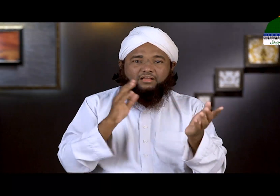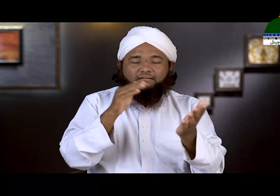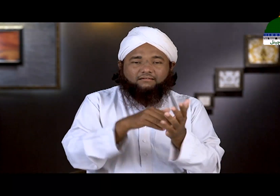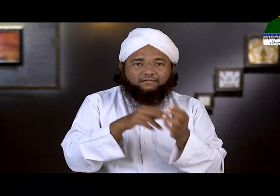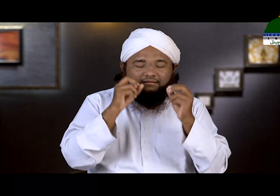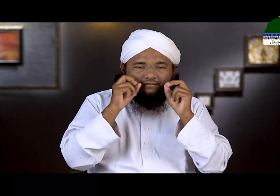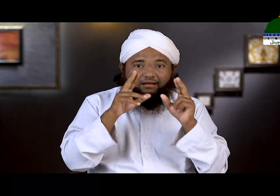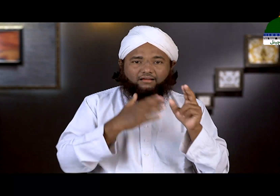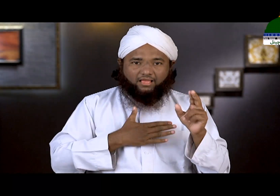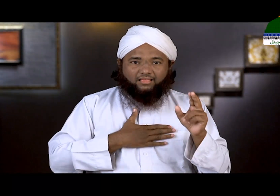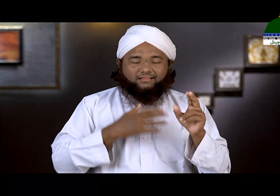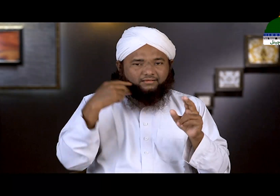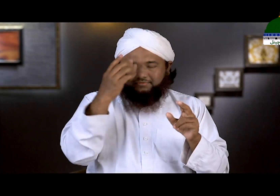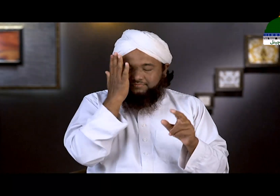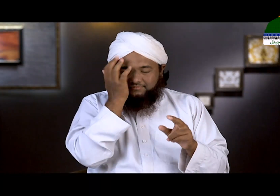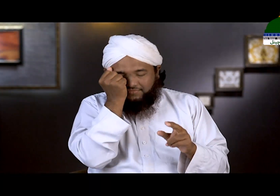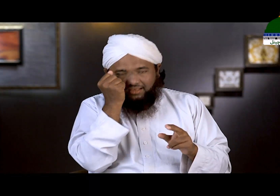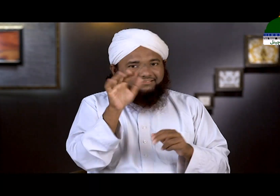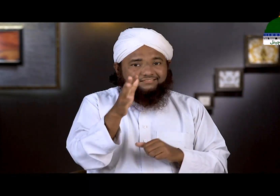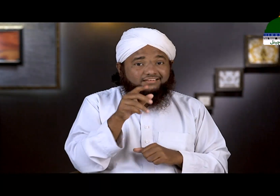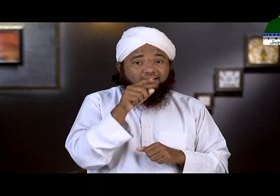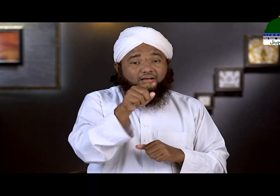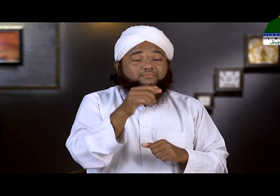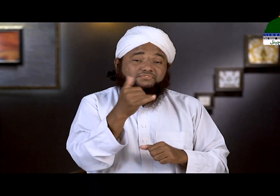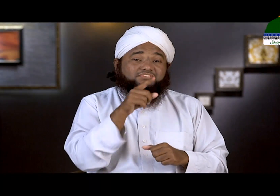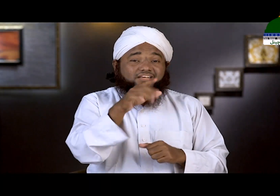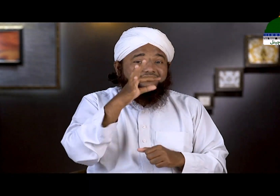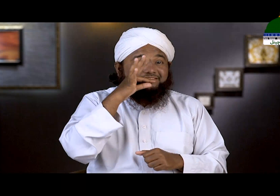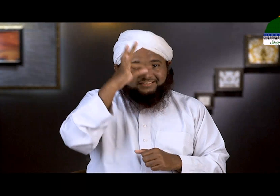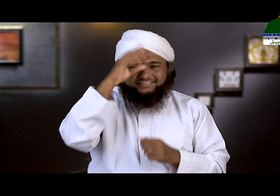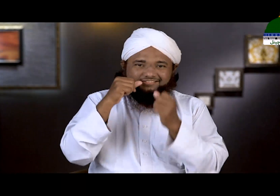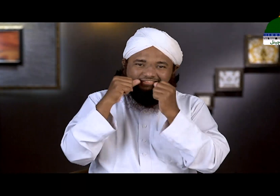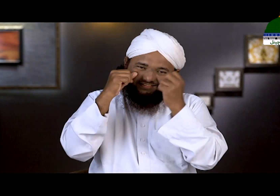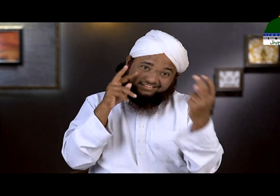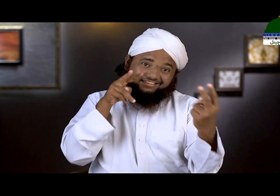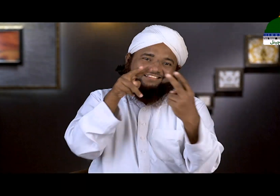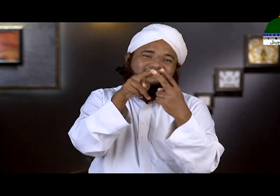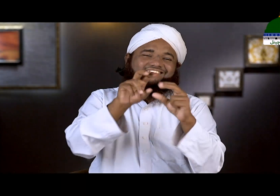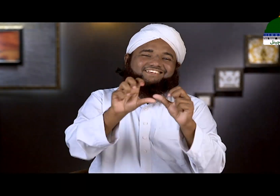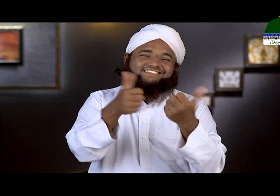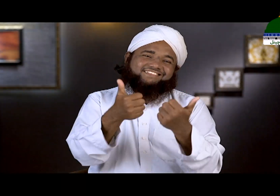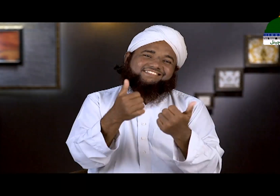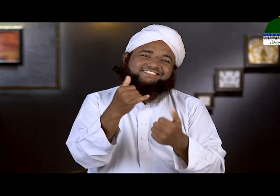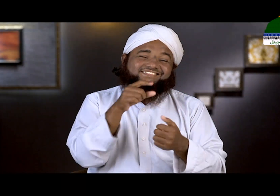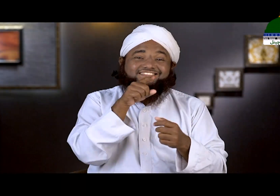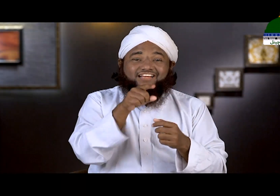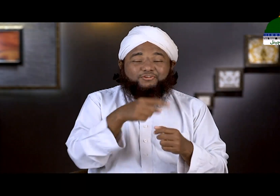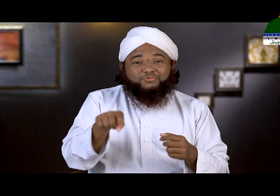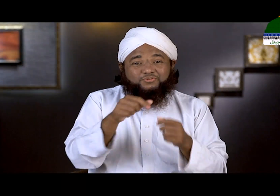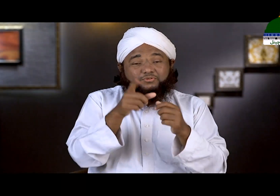سے فیضیاب ہوتے ہیں۔ حضرت سیدنا شیخ احمد زاواوی رحمت اللہ علیہ بہت بڑے بزرگ ہوئے ہیں، ان کے متعلق